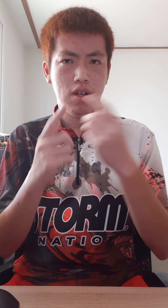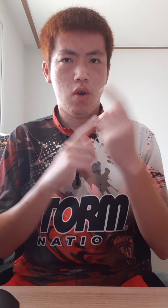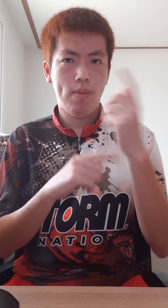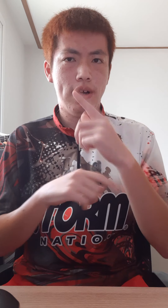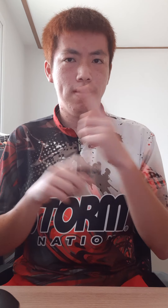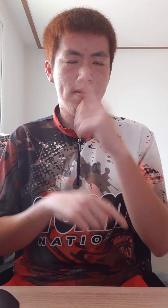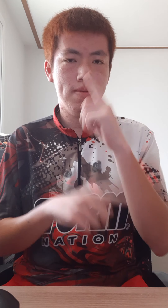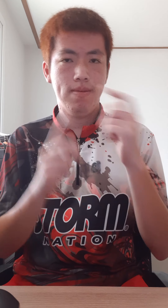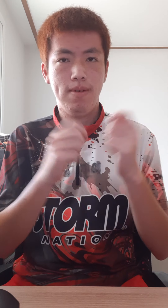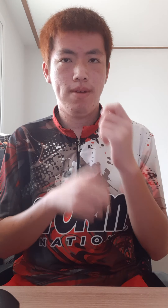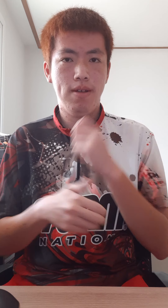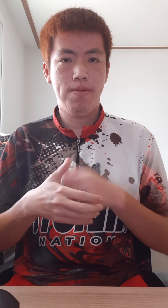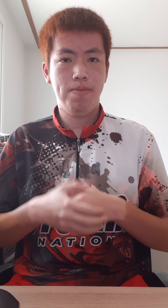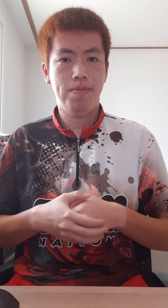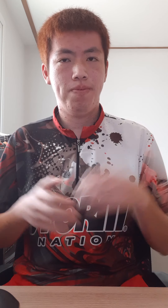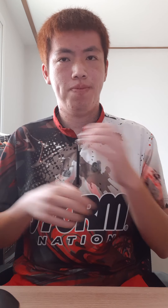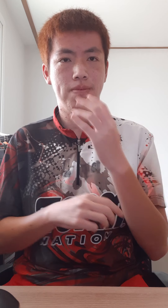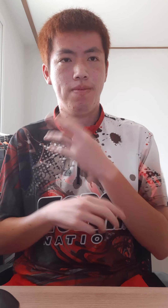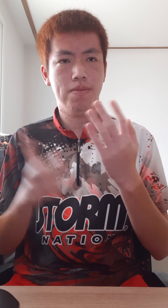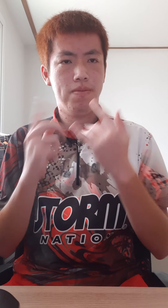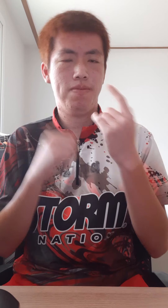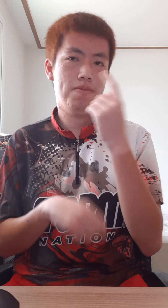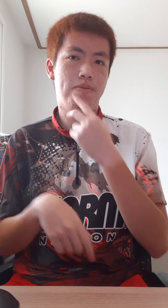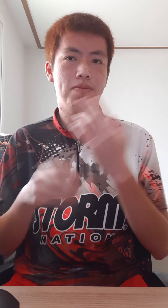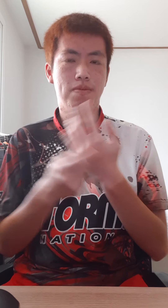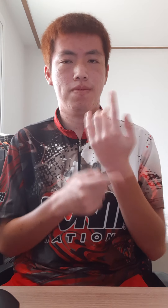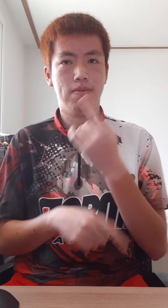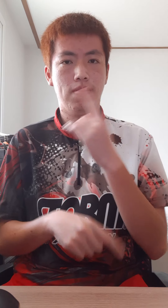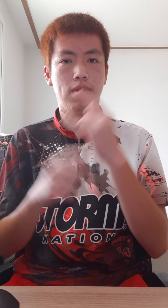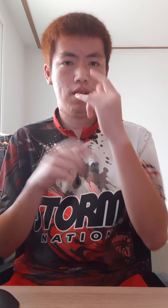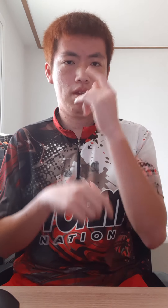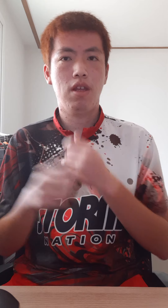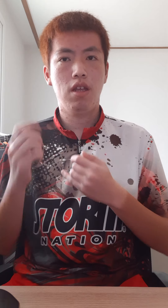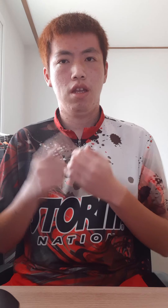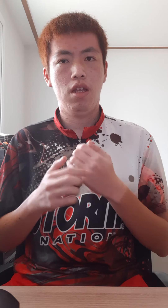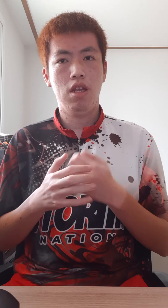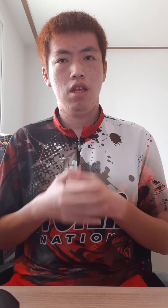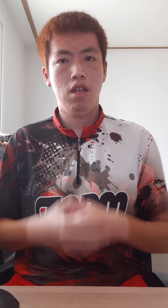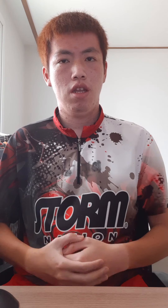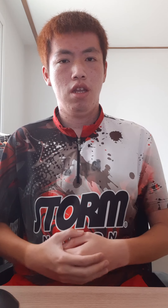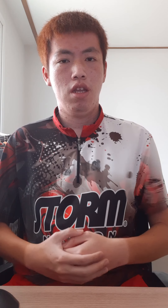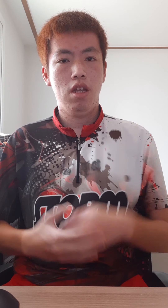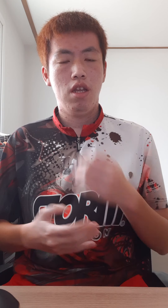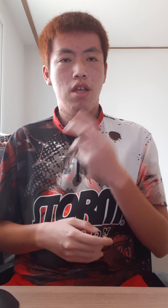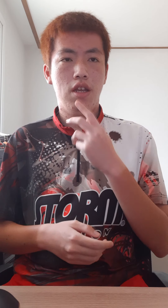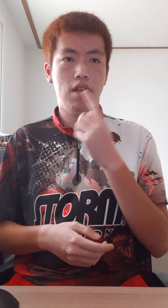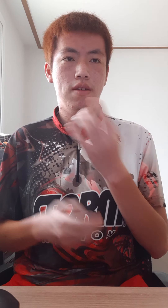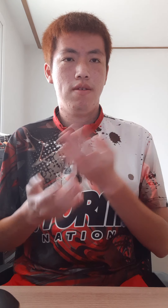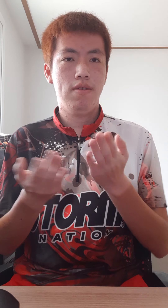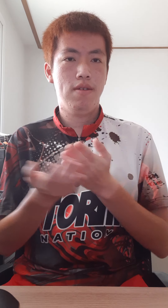조금 줄었지만 교육 분야는 여전히 격차가 큰 것으로 나타났습니다. 첫 소식 황현희 기자가 전합니다.